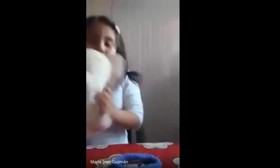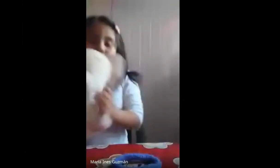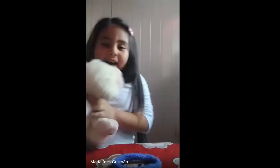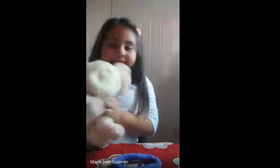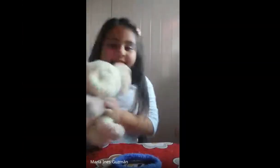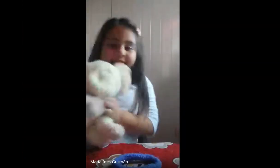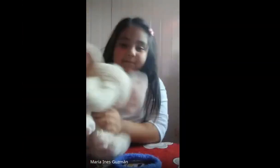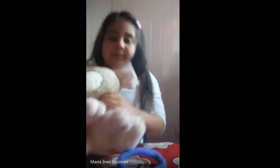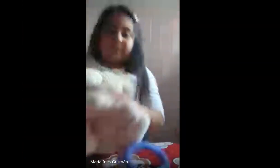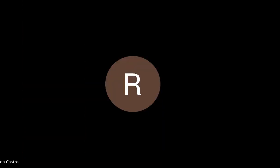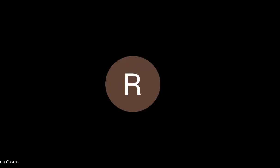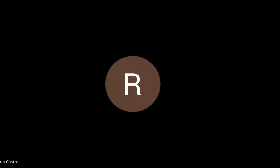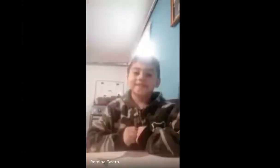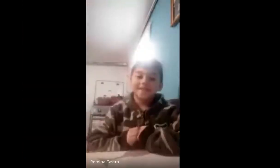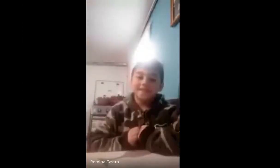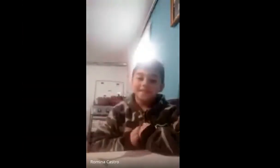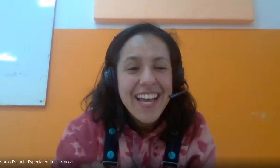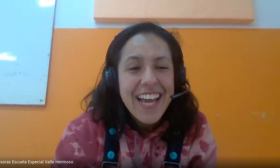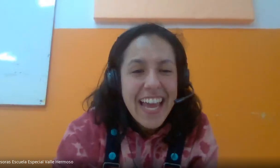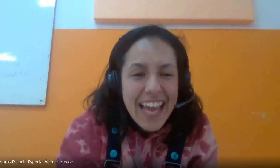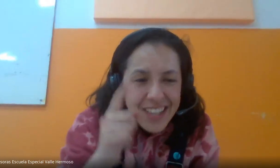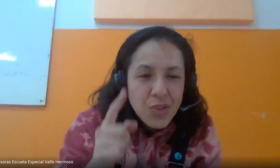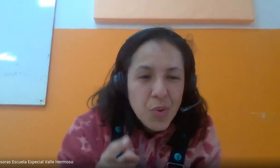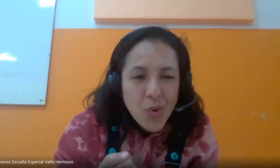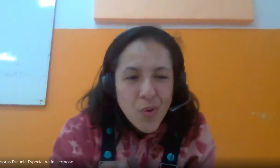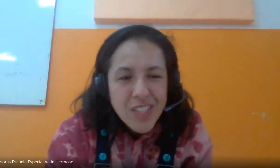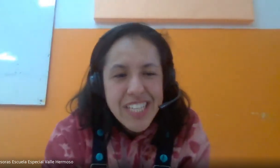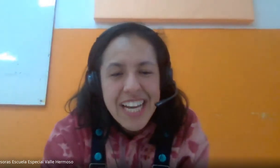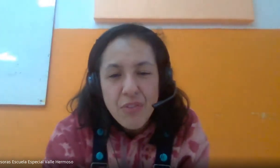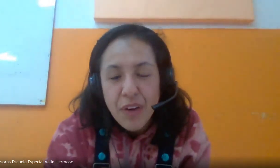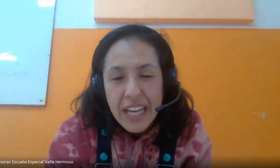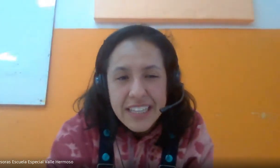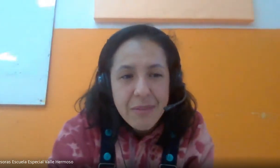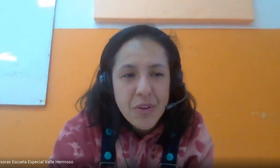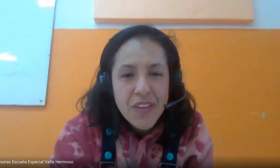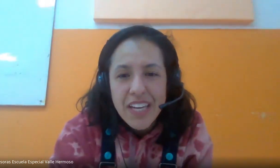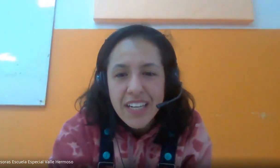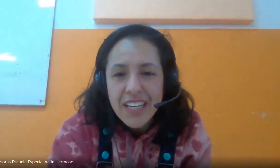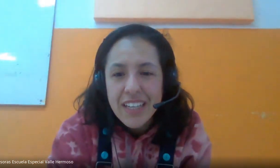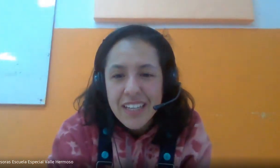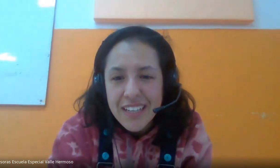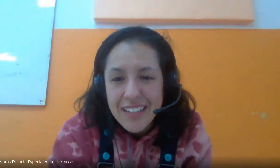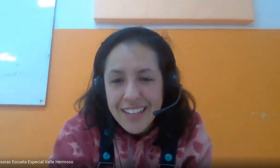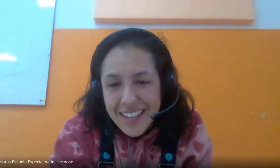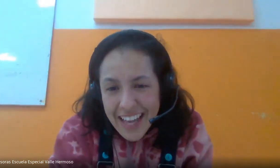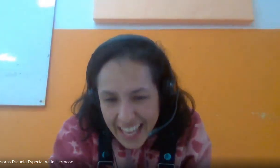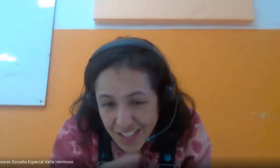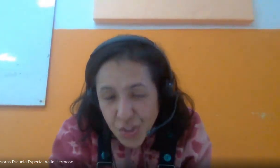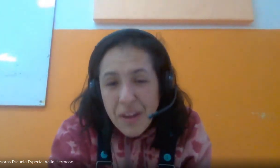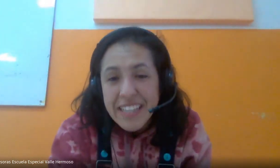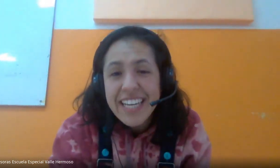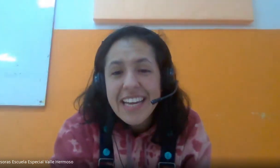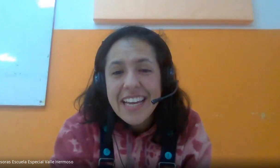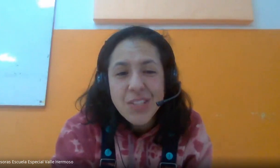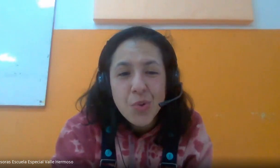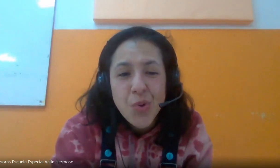¡Elefante! ¡Bien! ¡Estuche, elefante! Muy bien. ¡Eso, Martina,